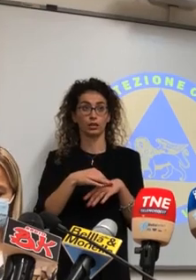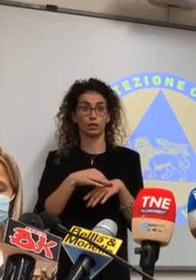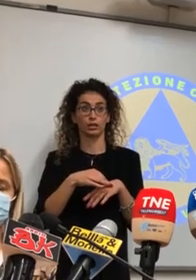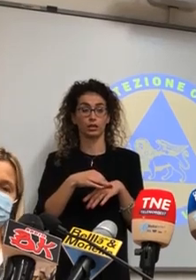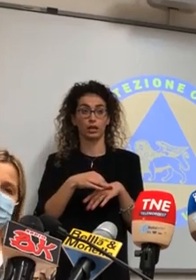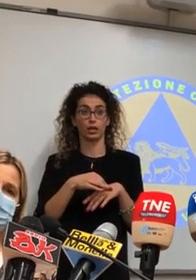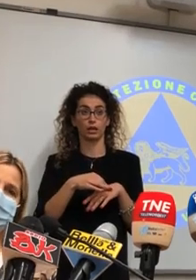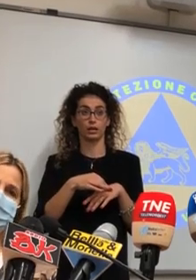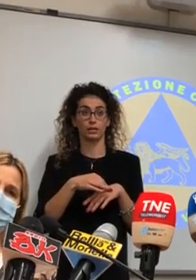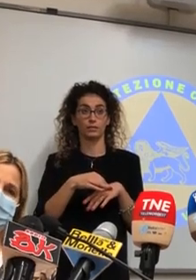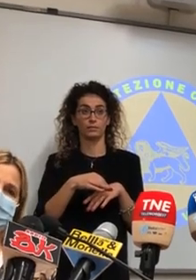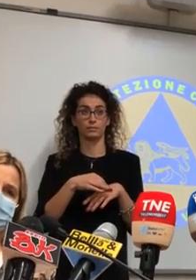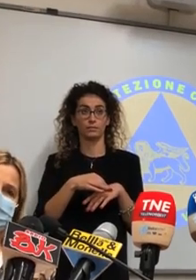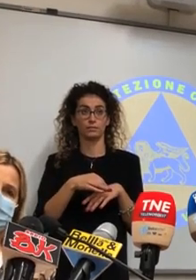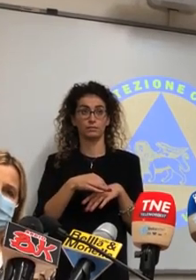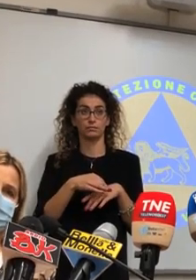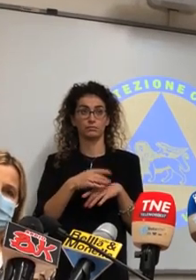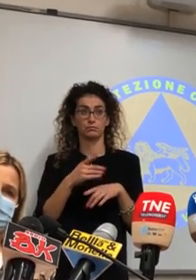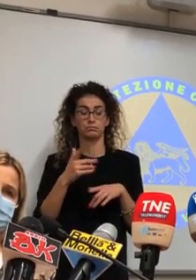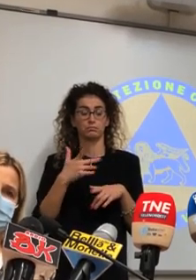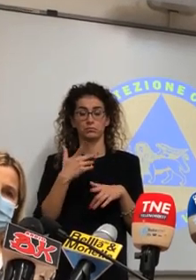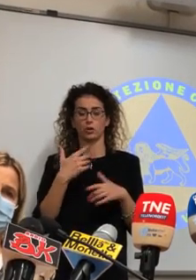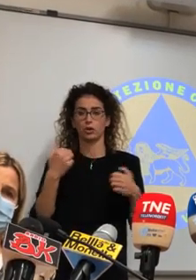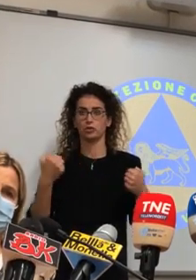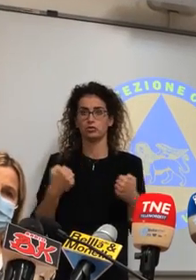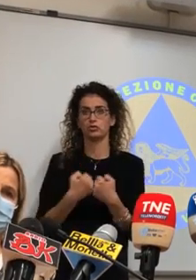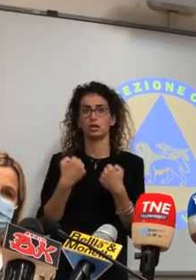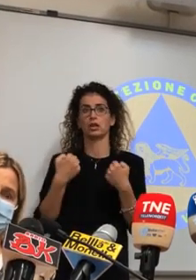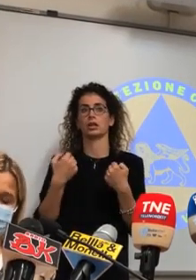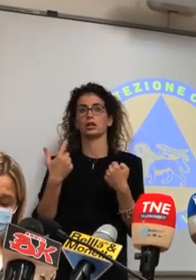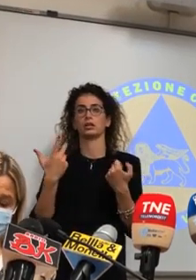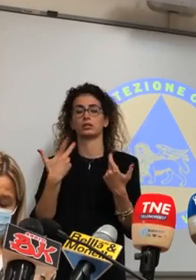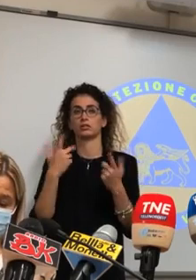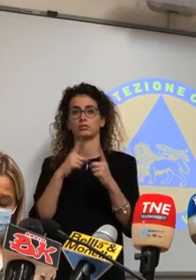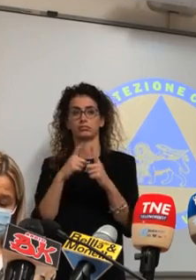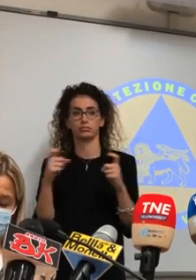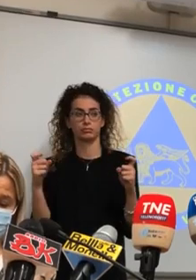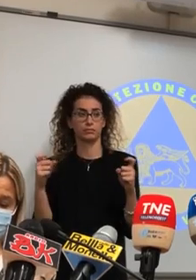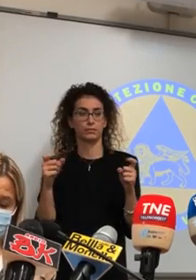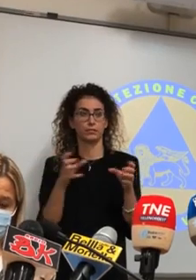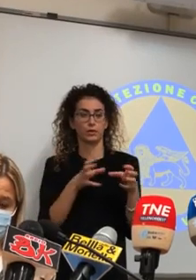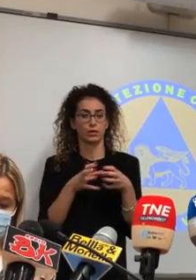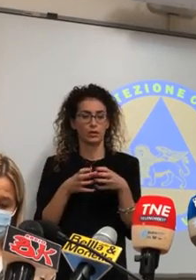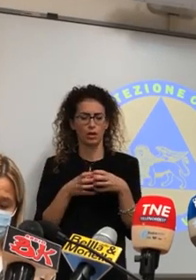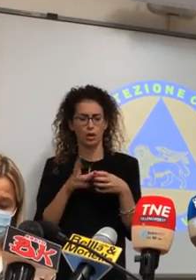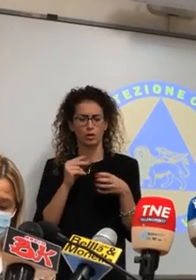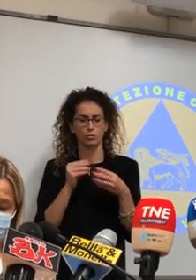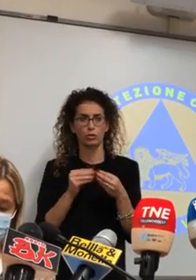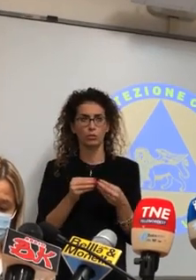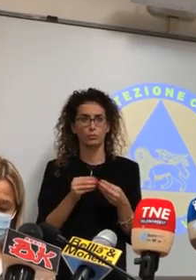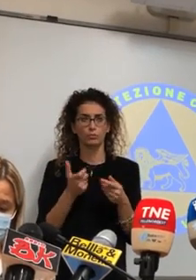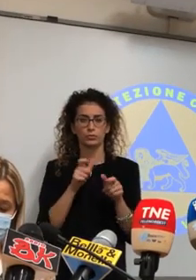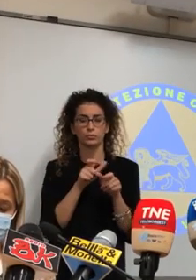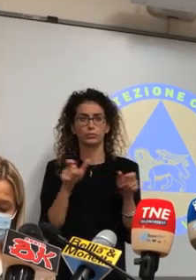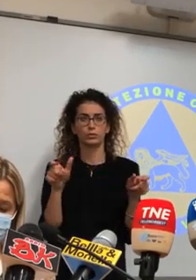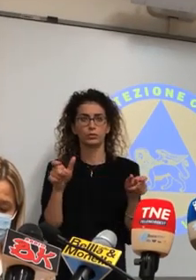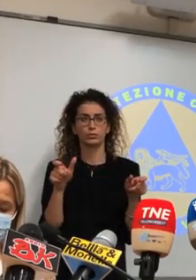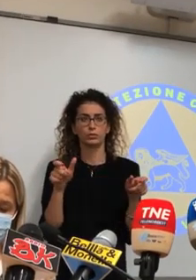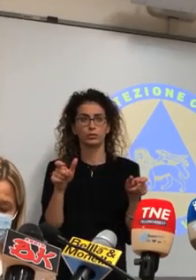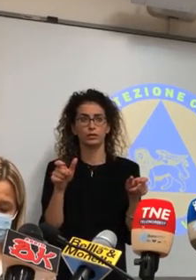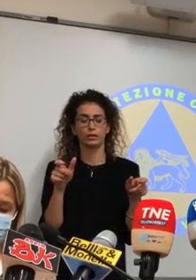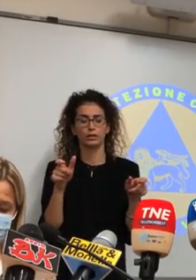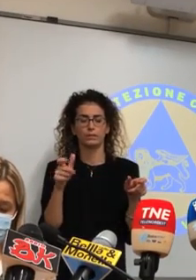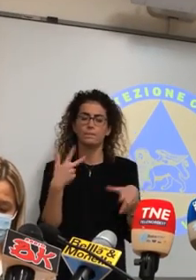fase magari per incidenti, aneurismi o... Come conoscere queste categorie? Perché molte persone che sono in categorie che